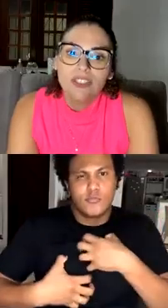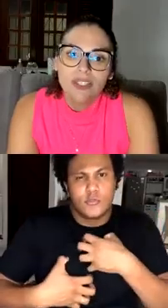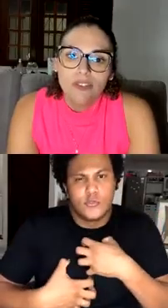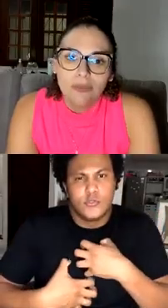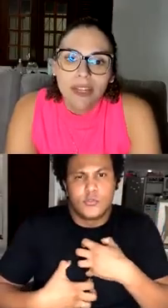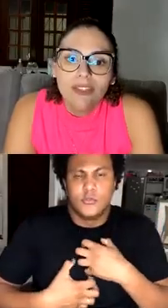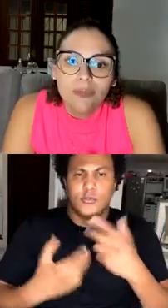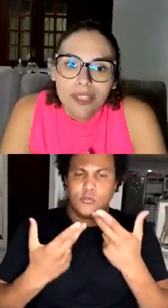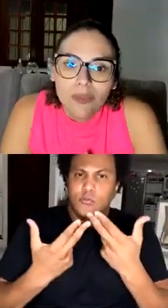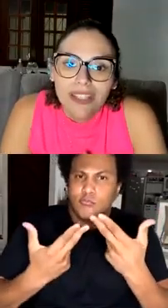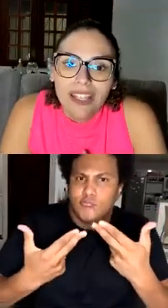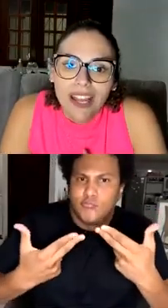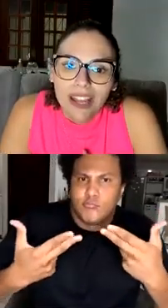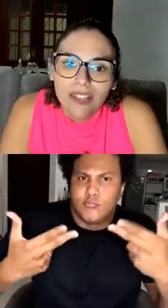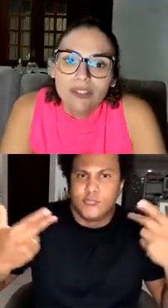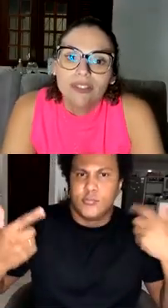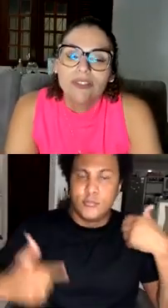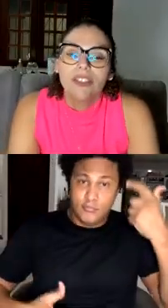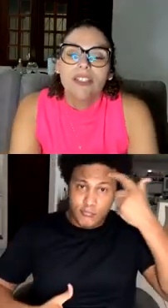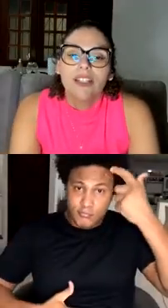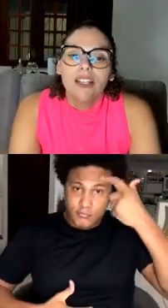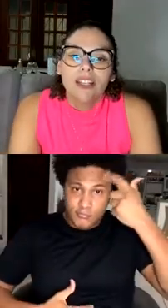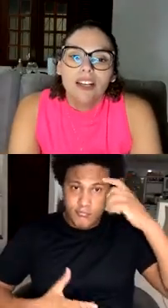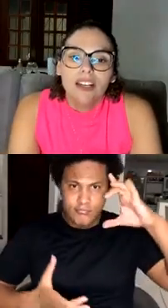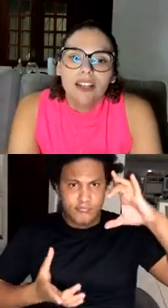O desenvolvimento mesmo interno,